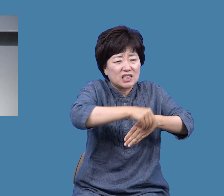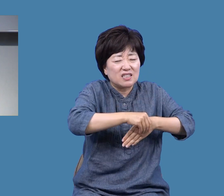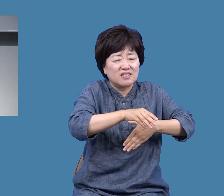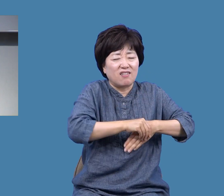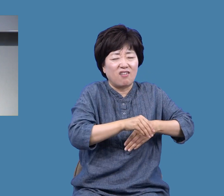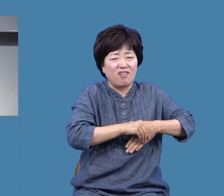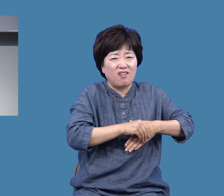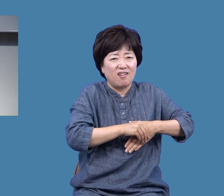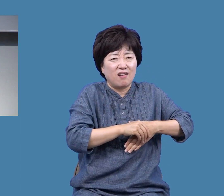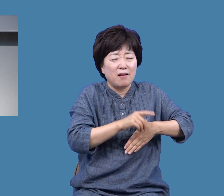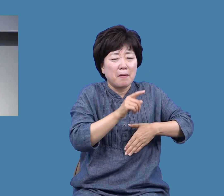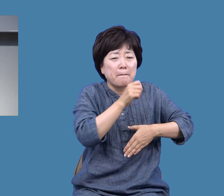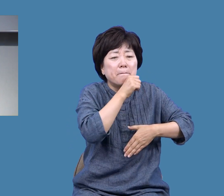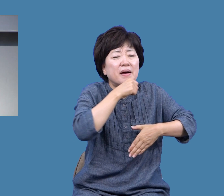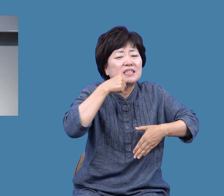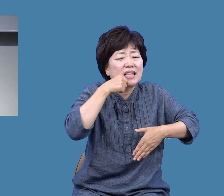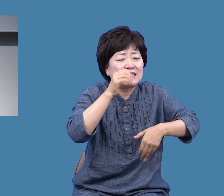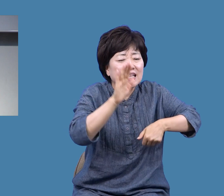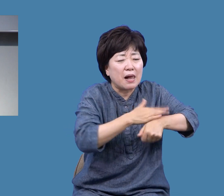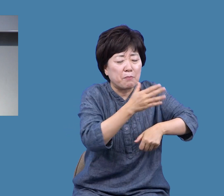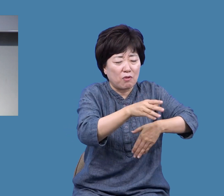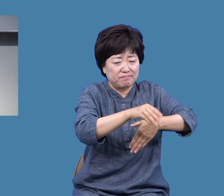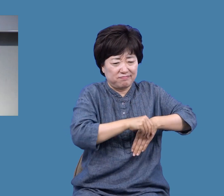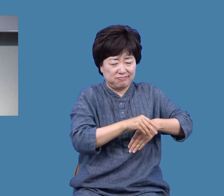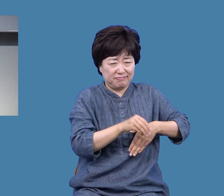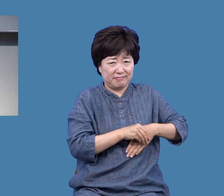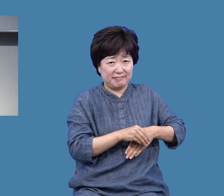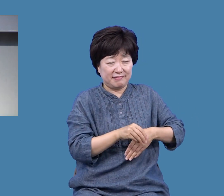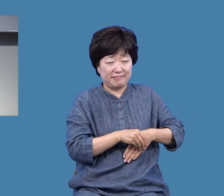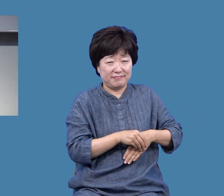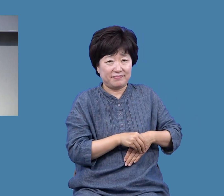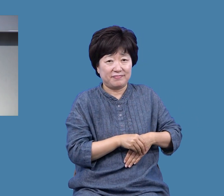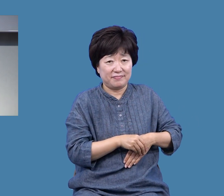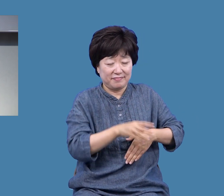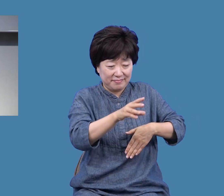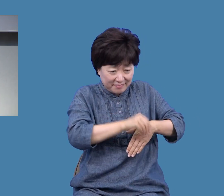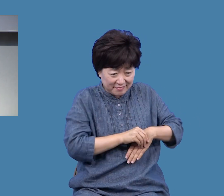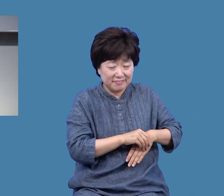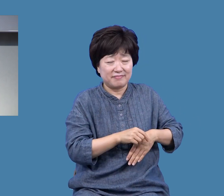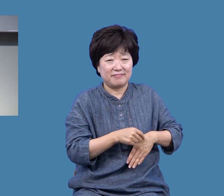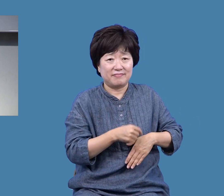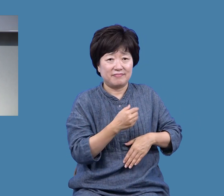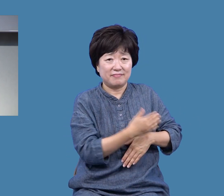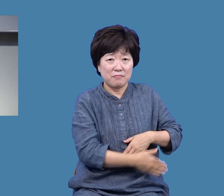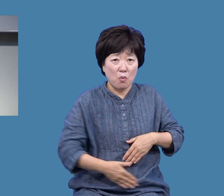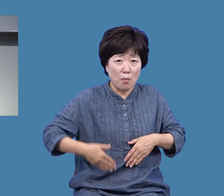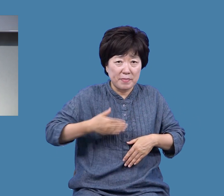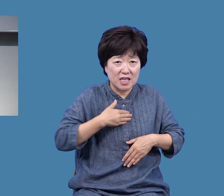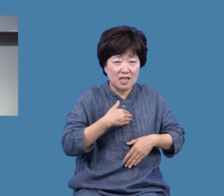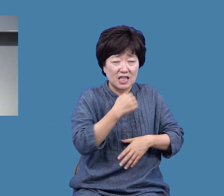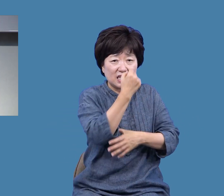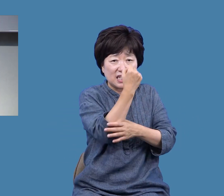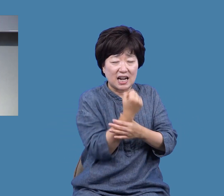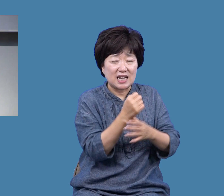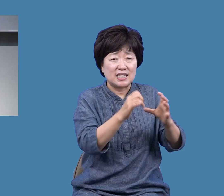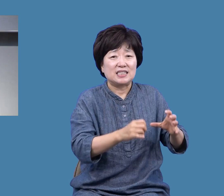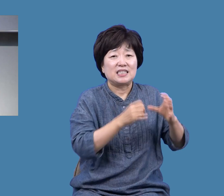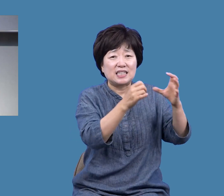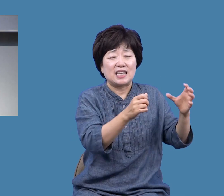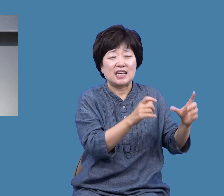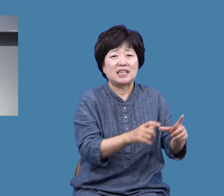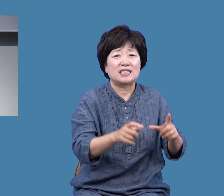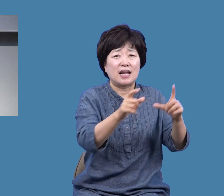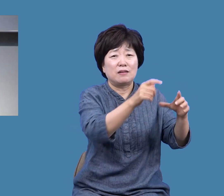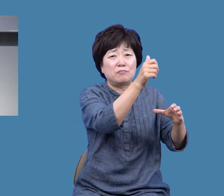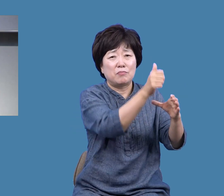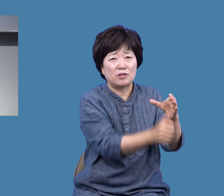그 맛에 잘못 길들여진 거예요. 맛에 잘못 길들여져요. 그러니까 우리 몸이 그렇다는 거예요. 우리 몸이 타락한 세상을 살면서 지금 그냥